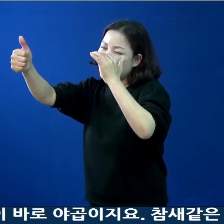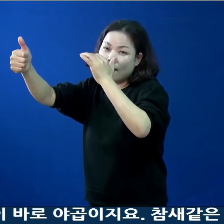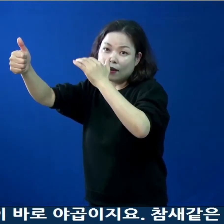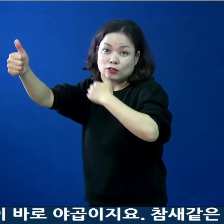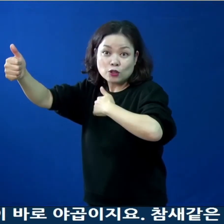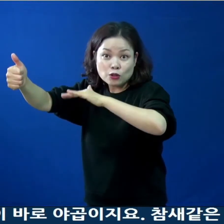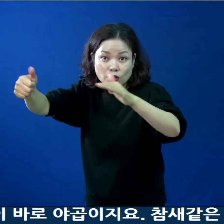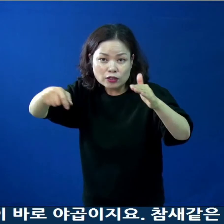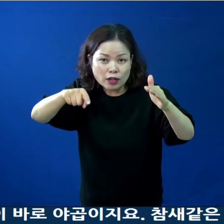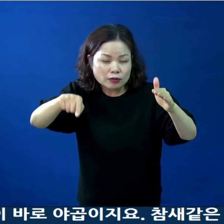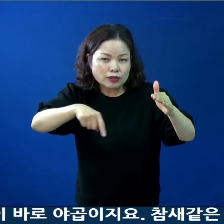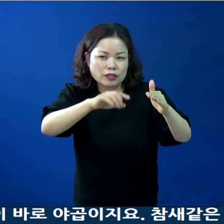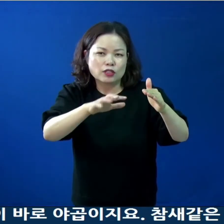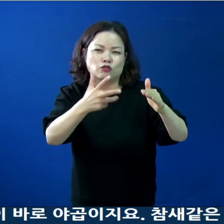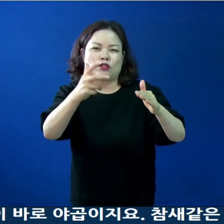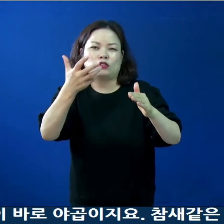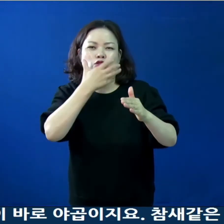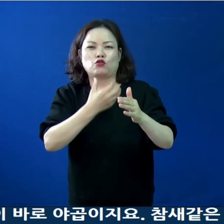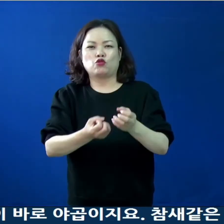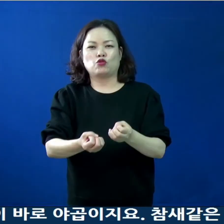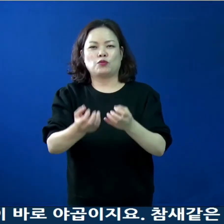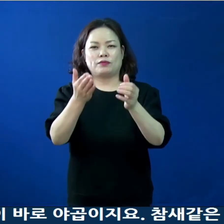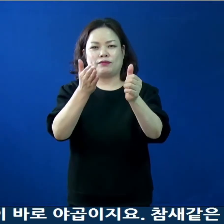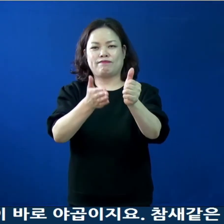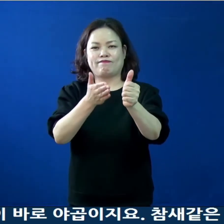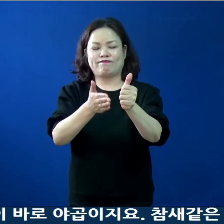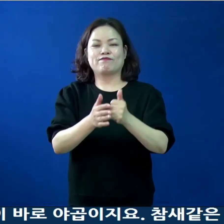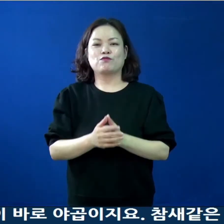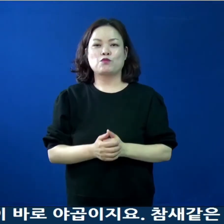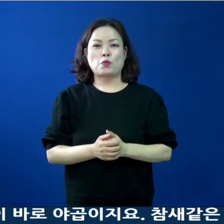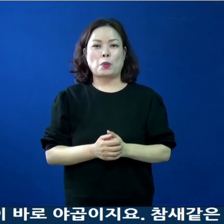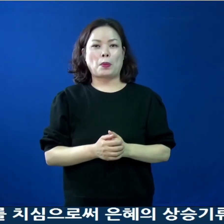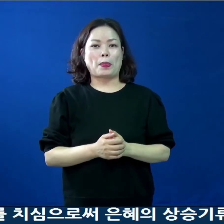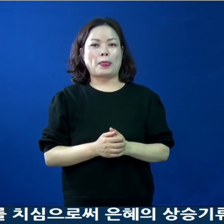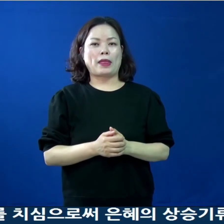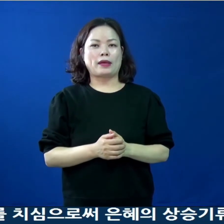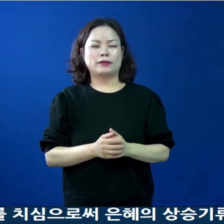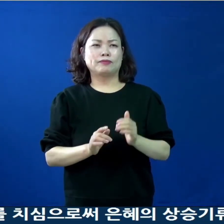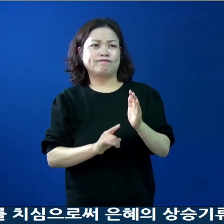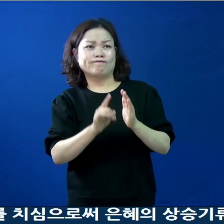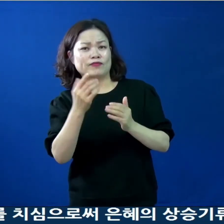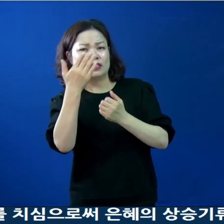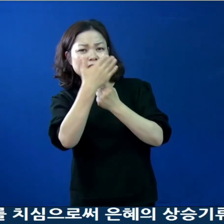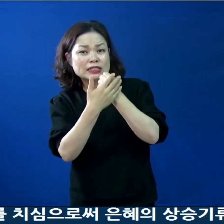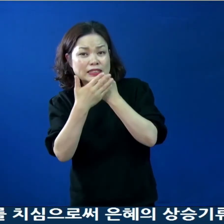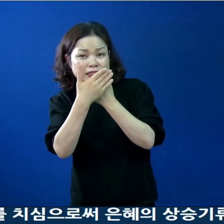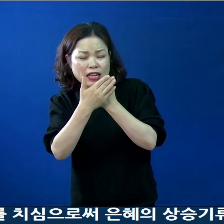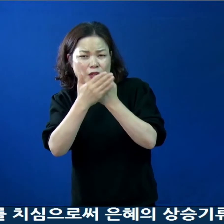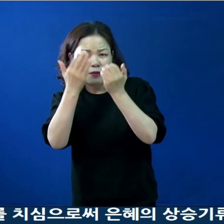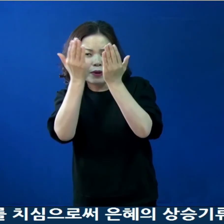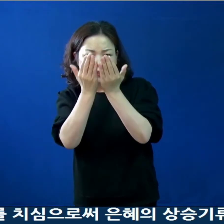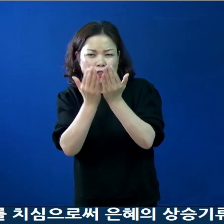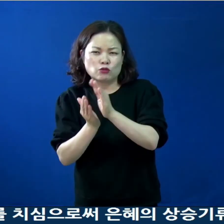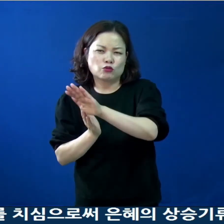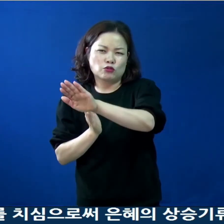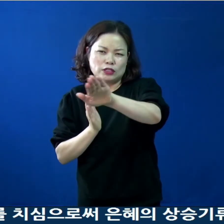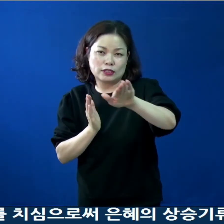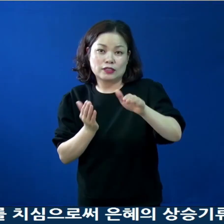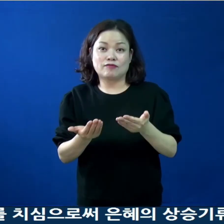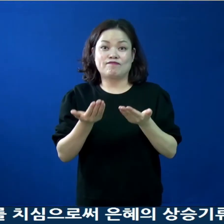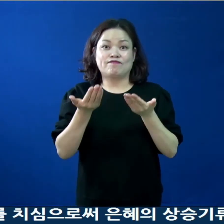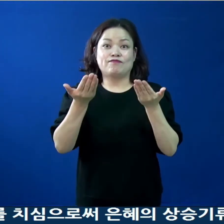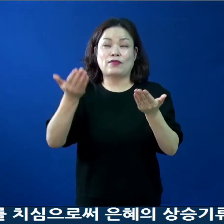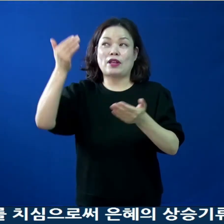저 여러분 가운데 회복되기를 주의 이름으로 축원합니다. 온난 상승 기류, 은혜의 상승 기류에 나를 던져라,